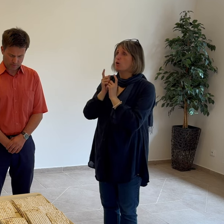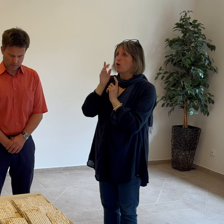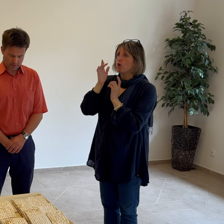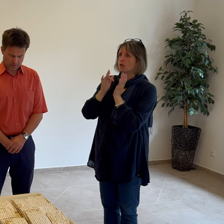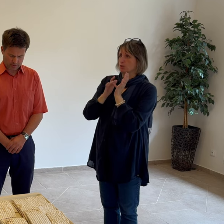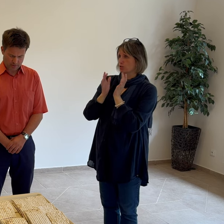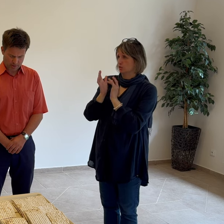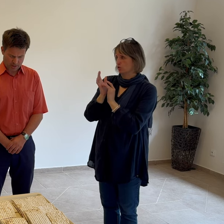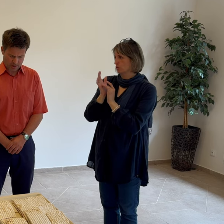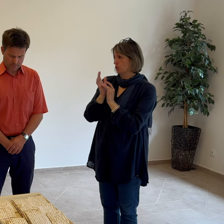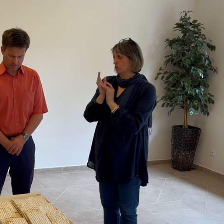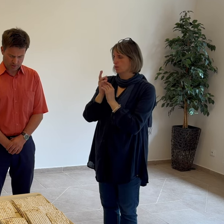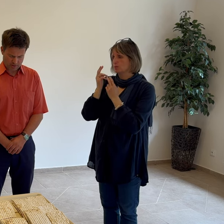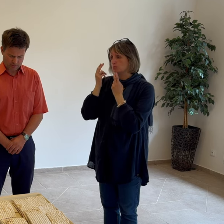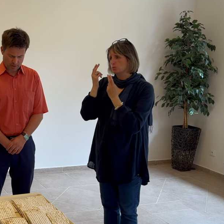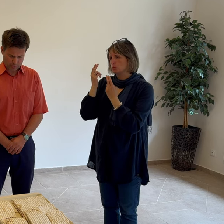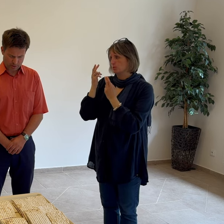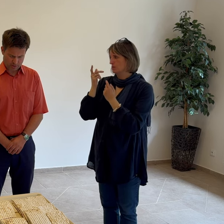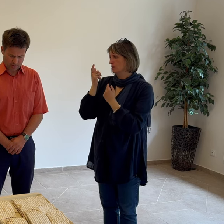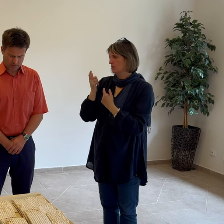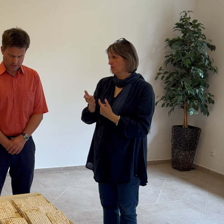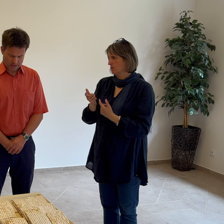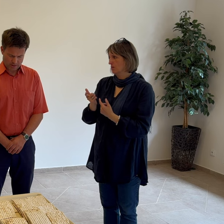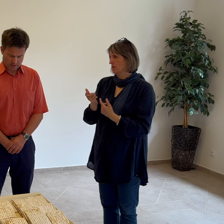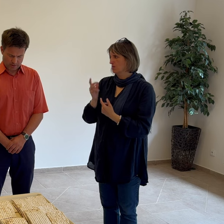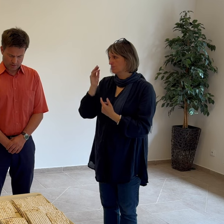ně znamená Prvá